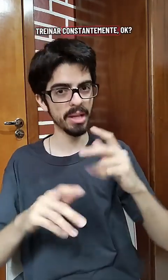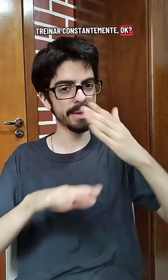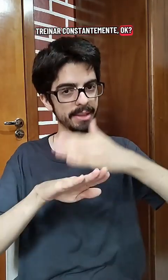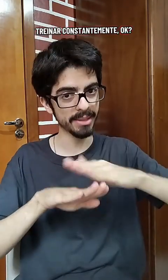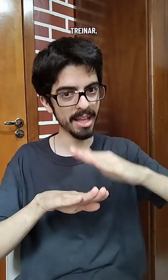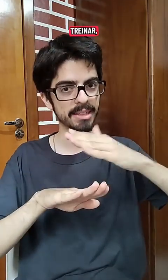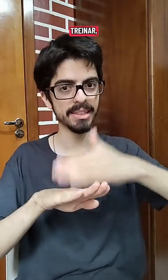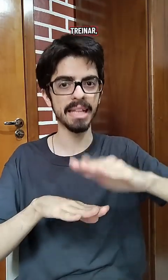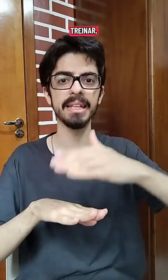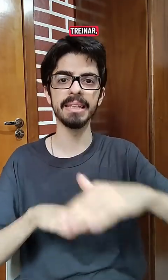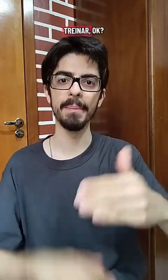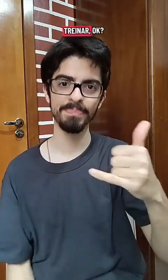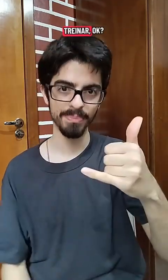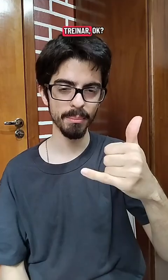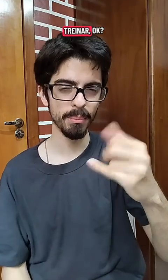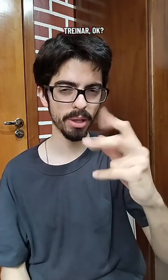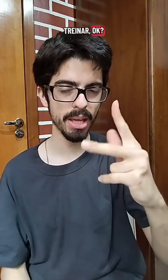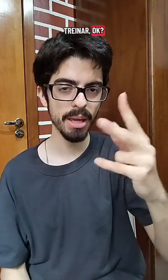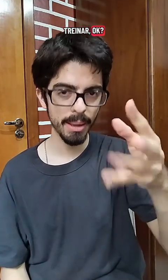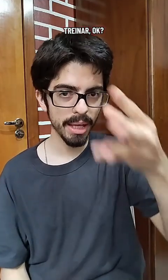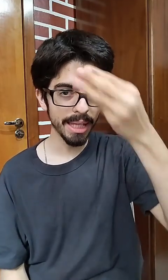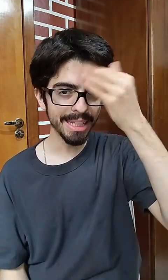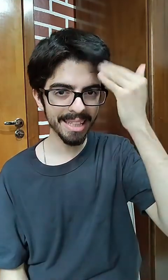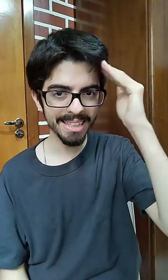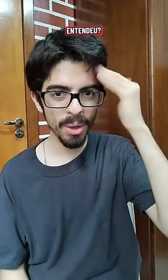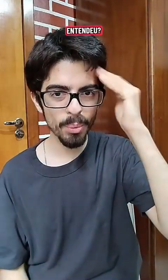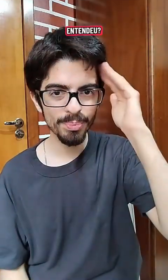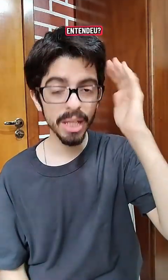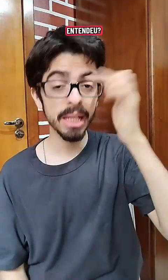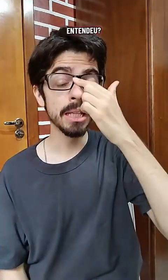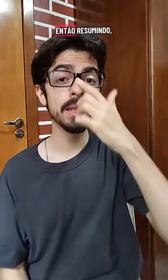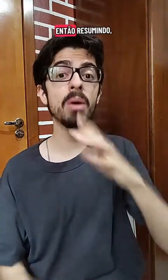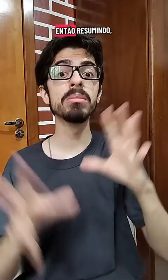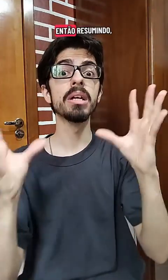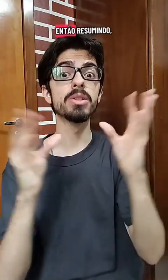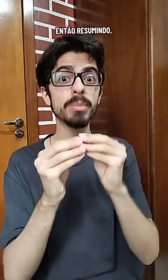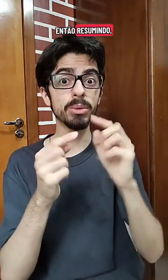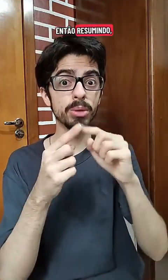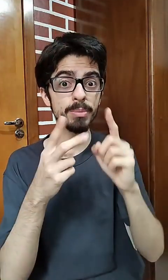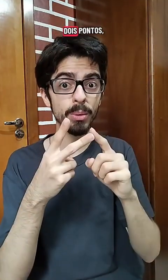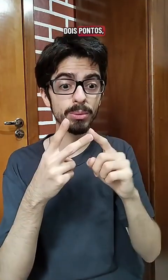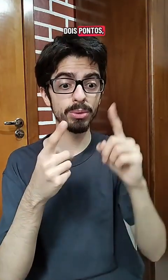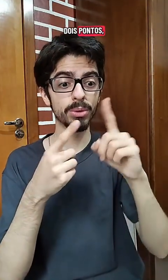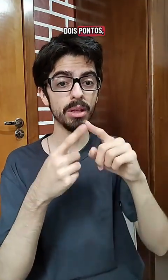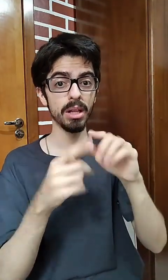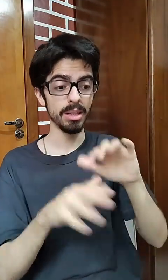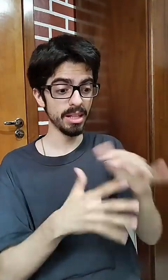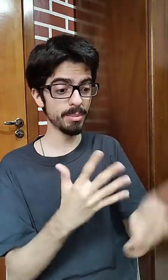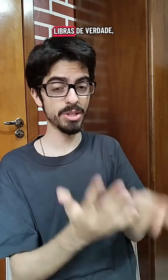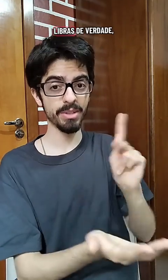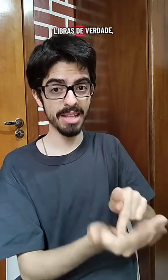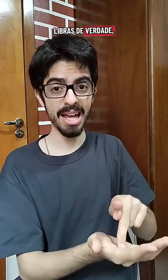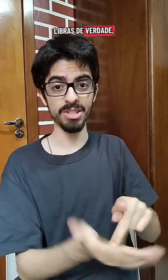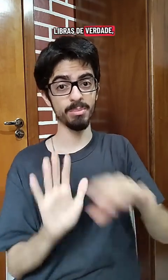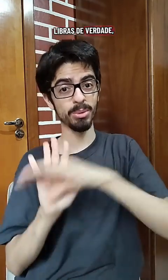ok? Treinar. Ok? Entendeu? Então, resumindo, 2 pontos. Libras de verdade e